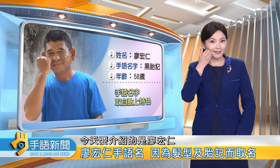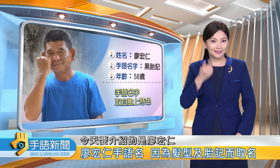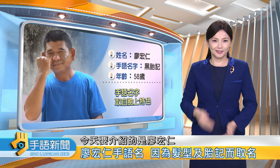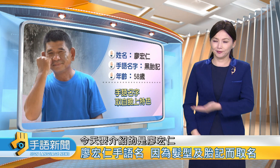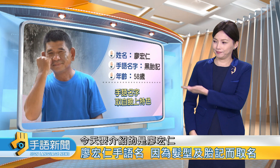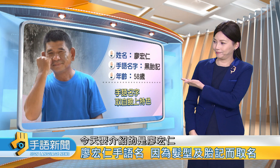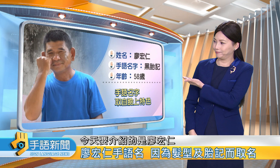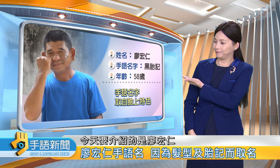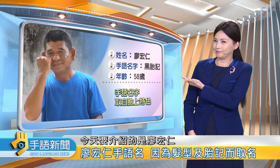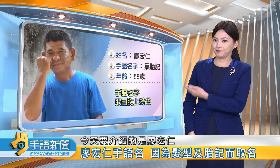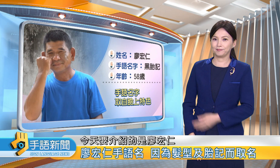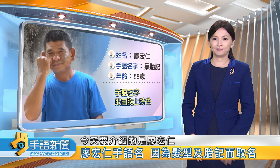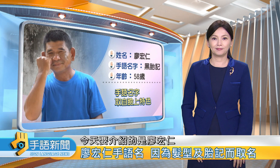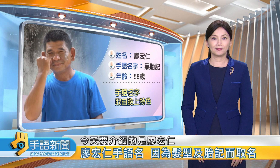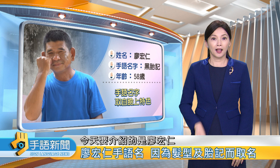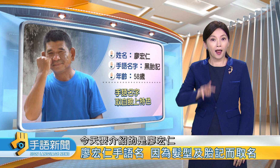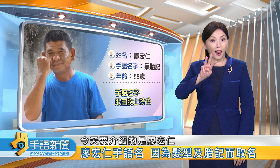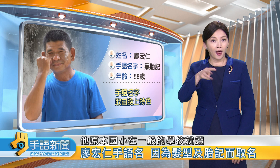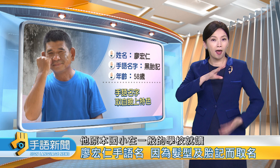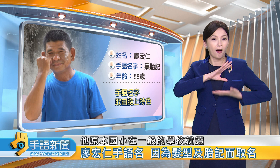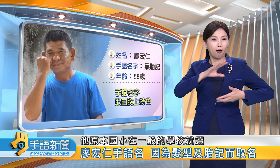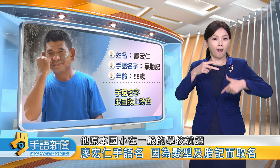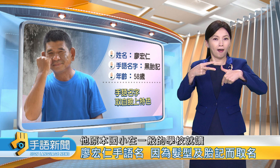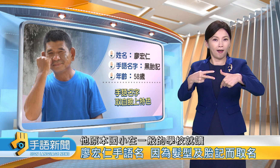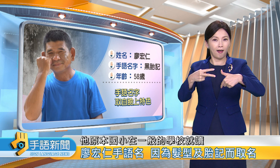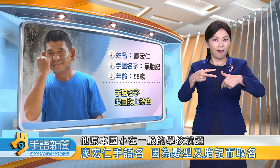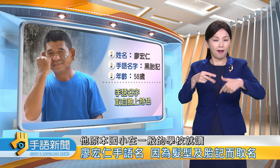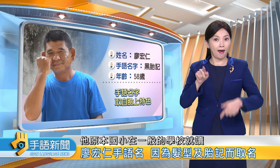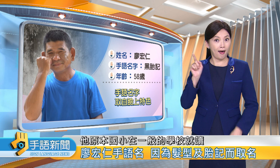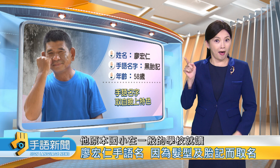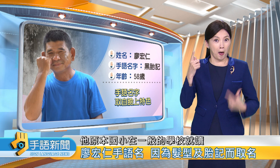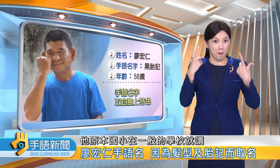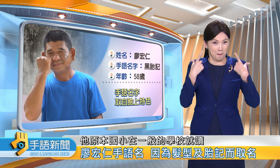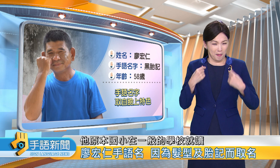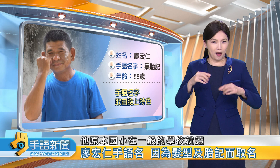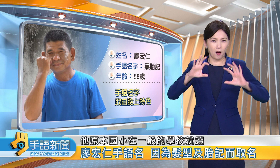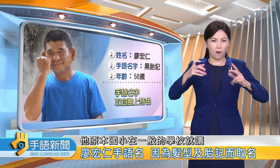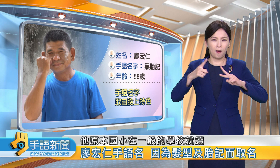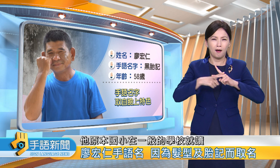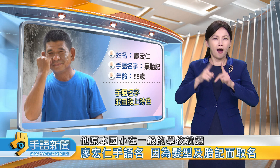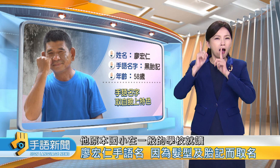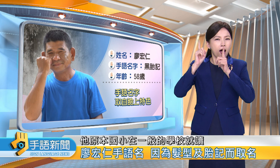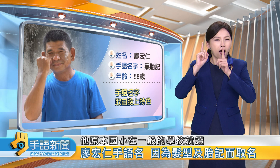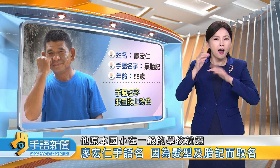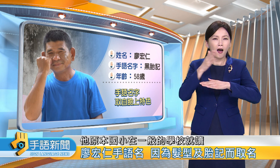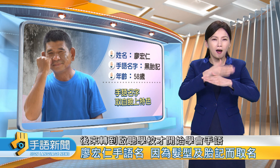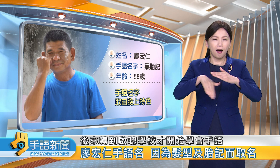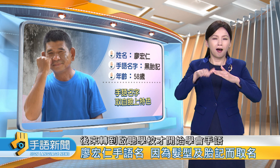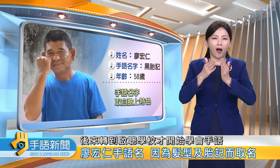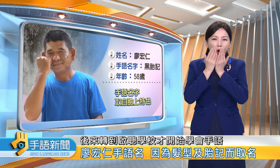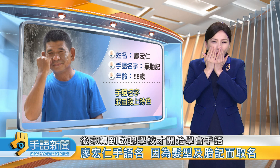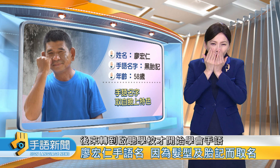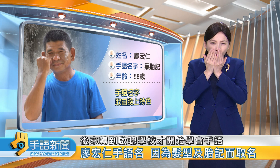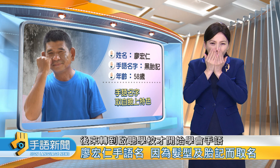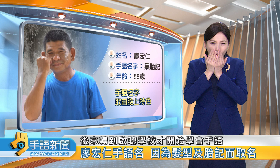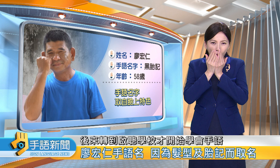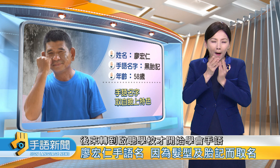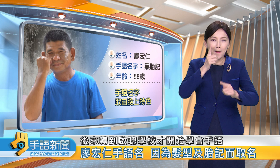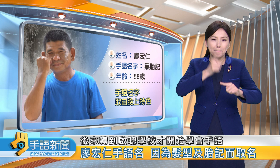仁。他原本国小在一般的学校就读，后来转到了启聪学校，才